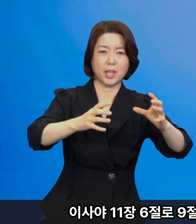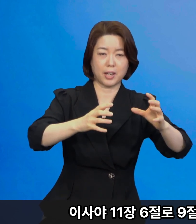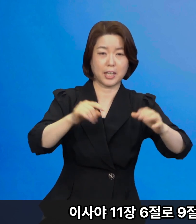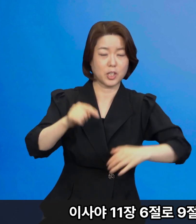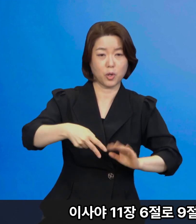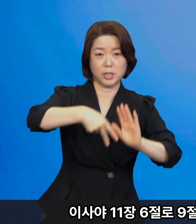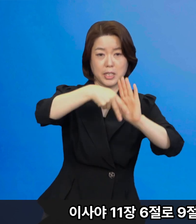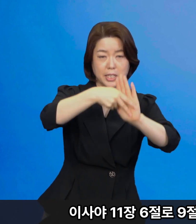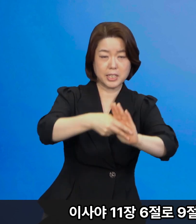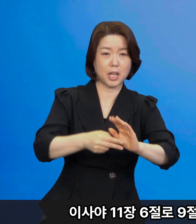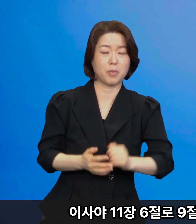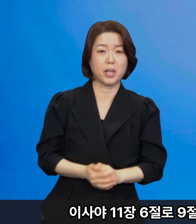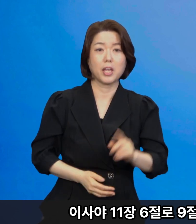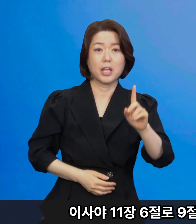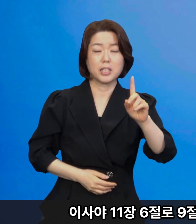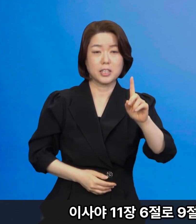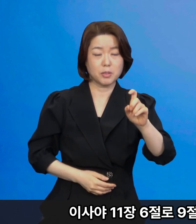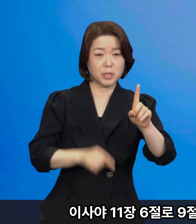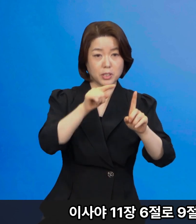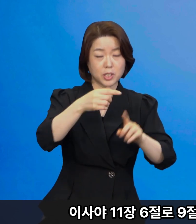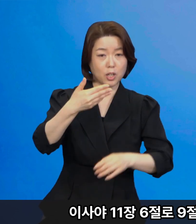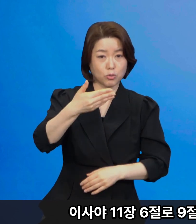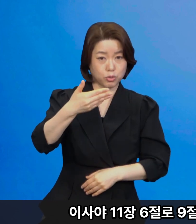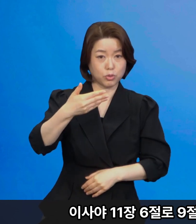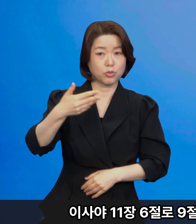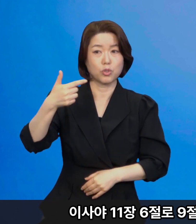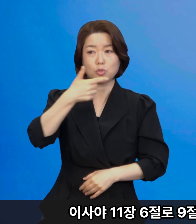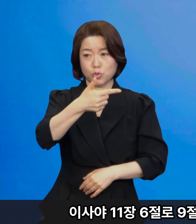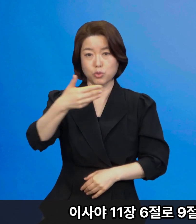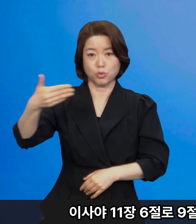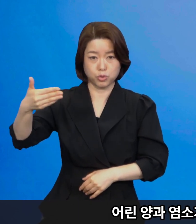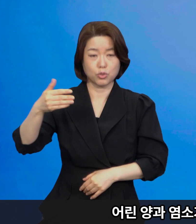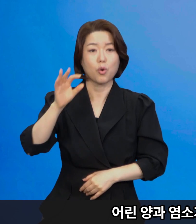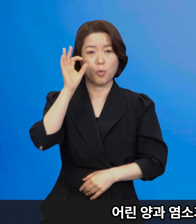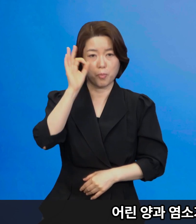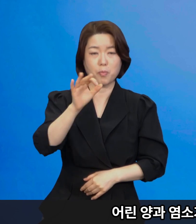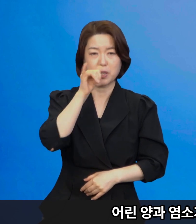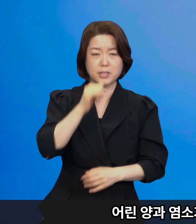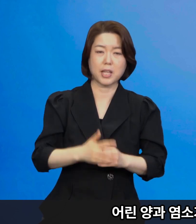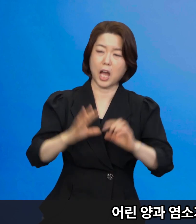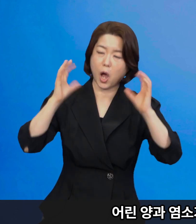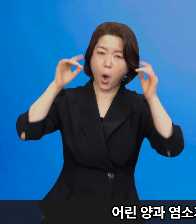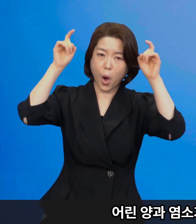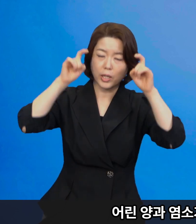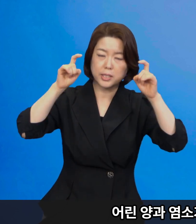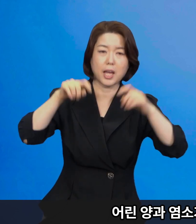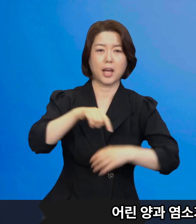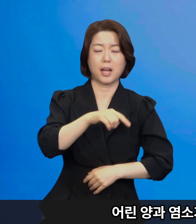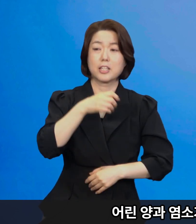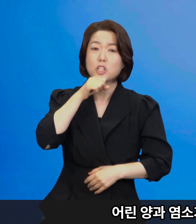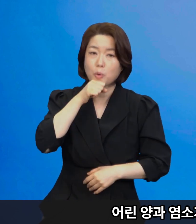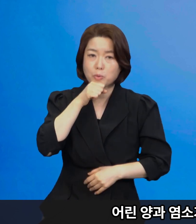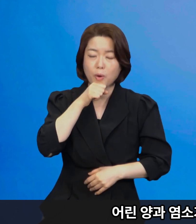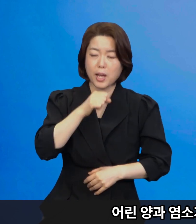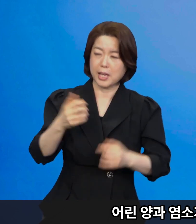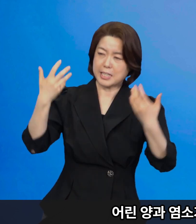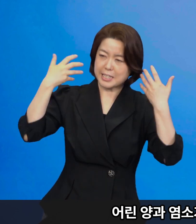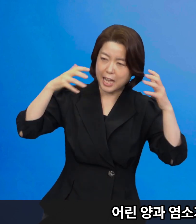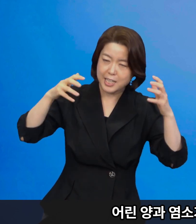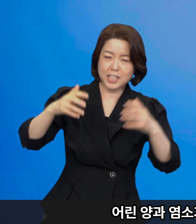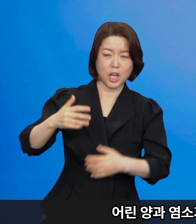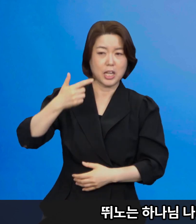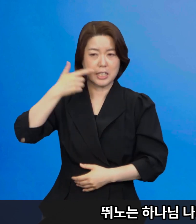11장 6절로 9절에 기록된 말씀의 내용입니다. 이 어린 양과 염소가 사자와